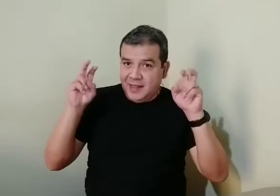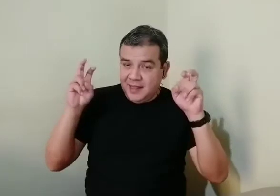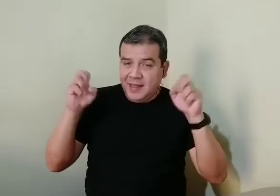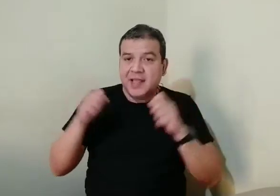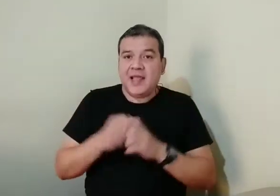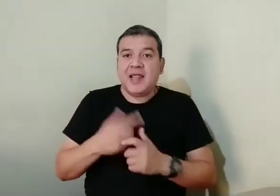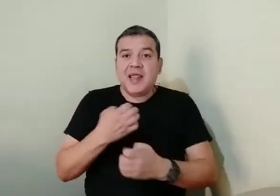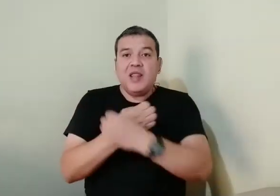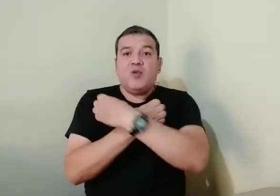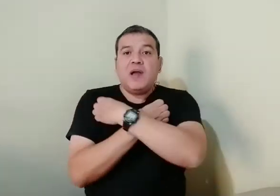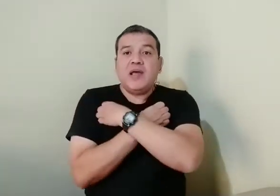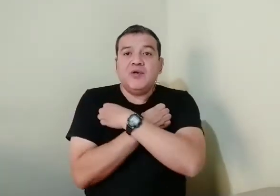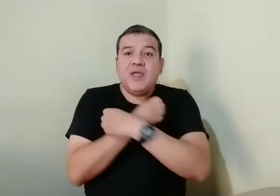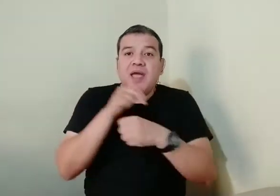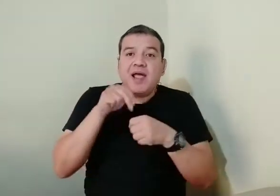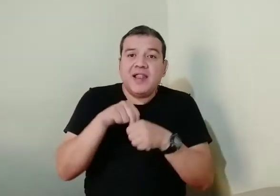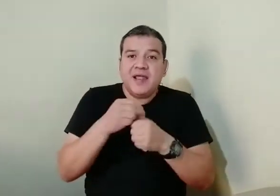Versículo de memoria.